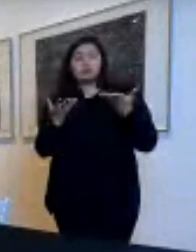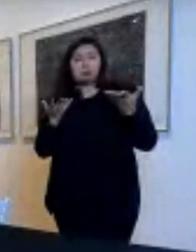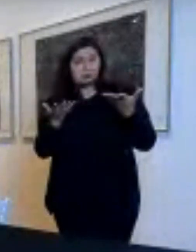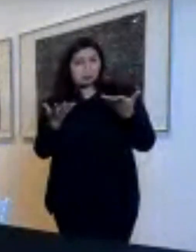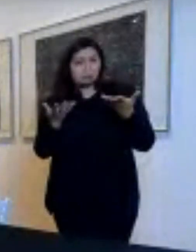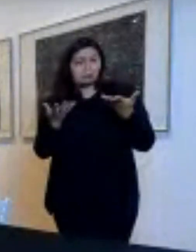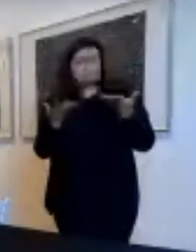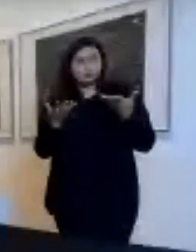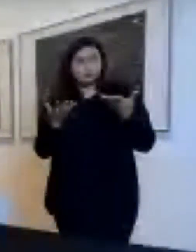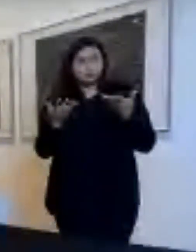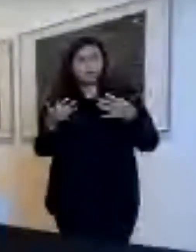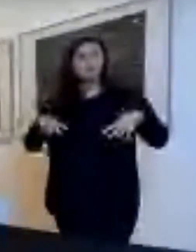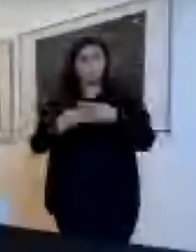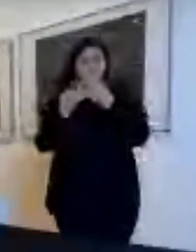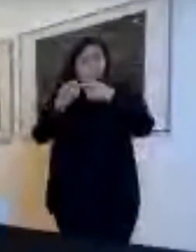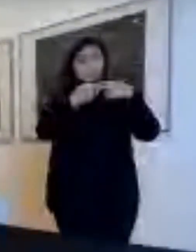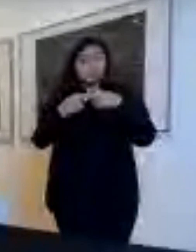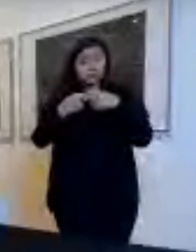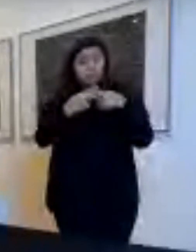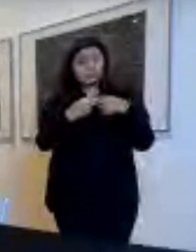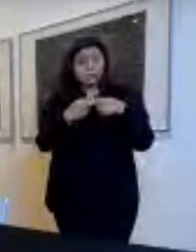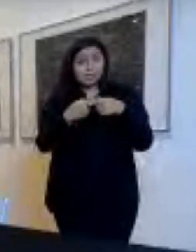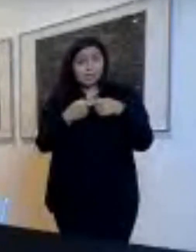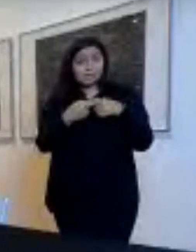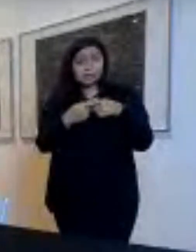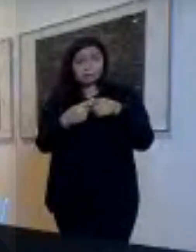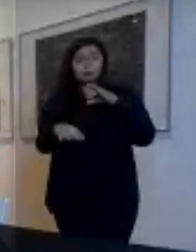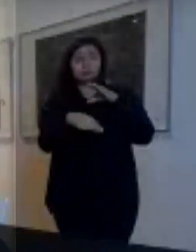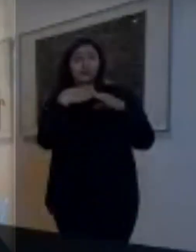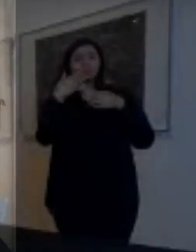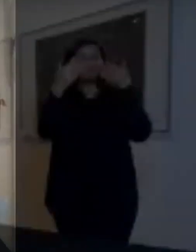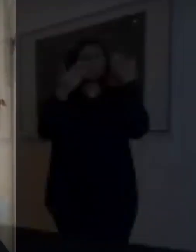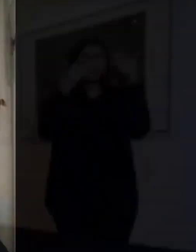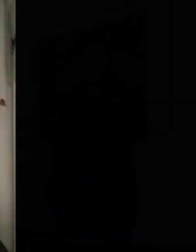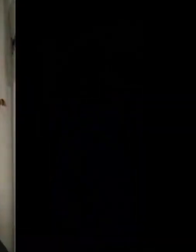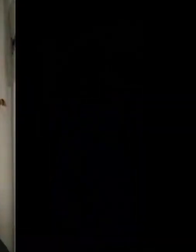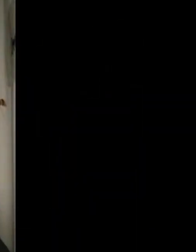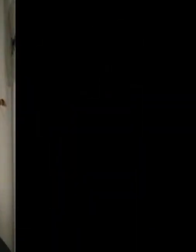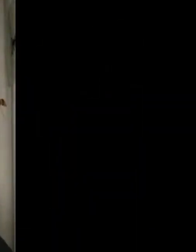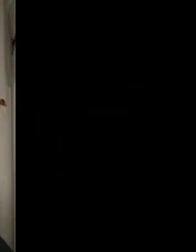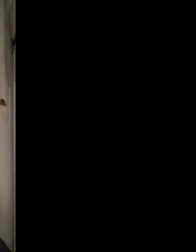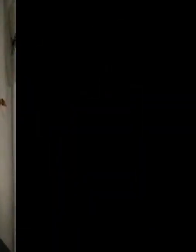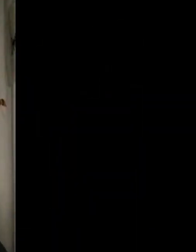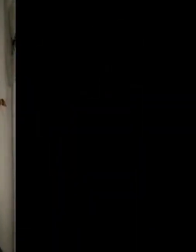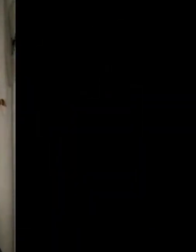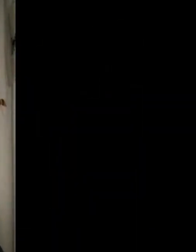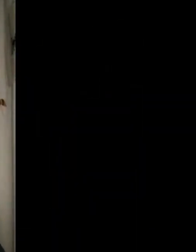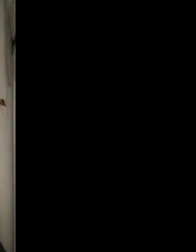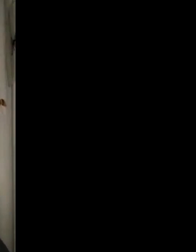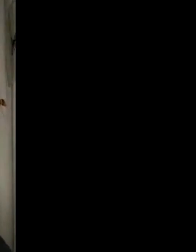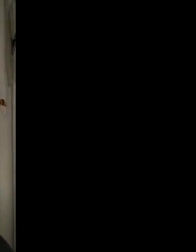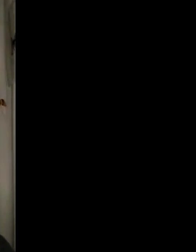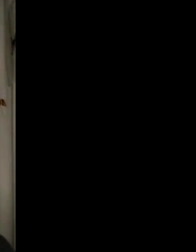las redes nos envía el siguiente saludo. Muy buenos días. Mi nombre es Leonardo Mellado,